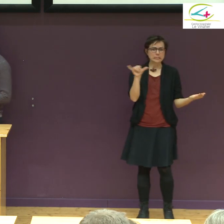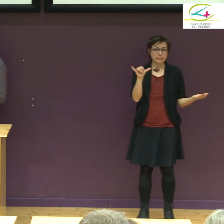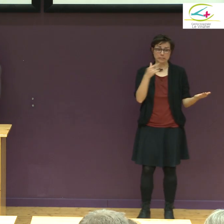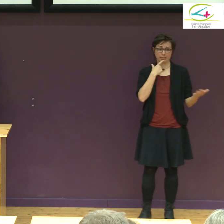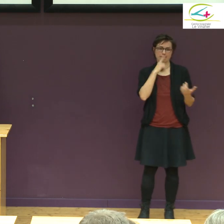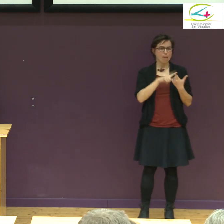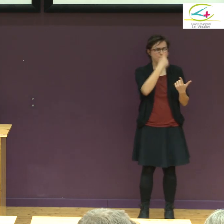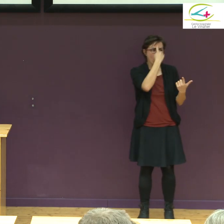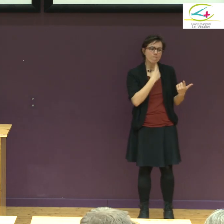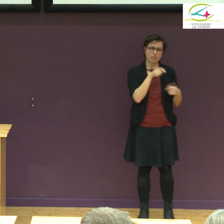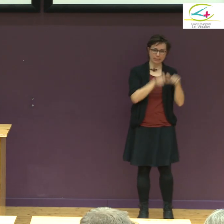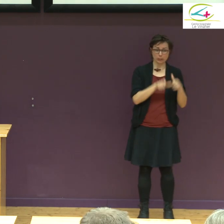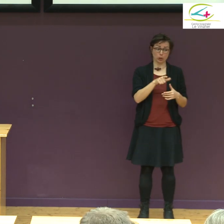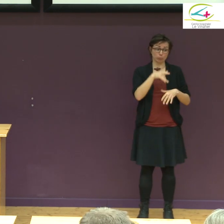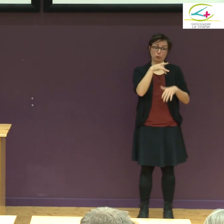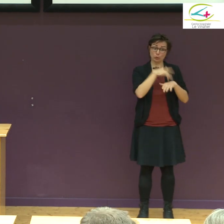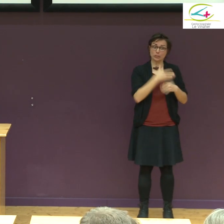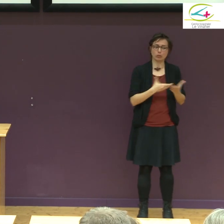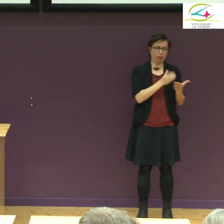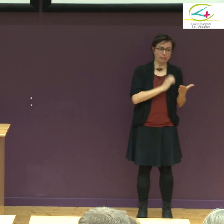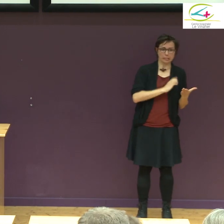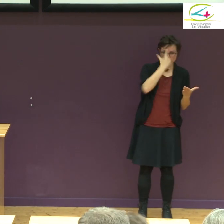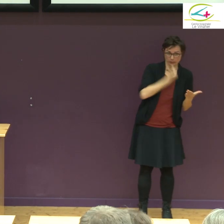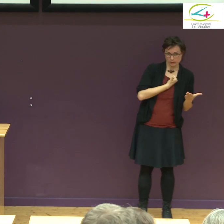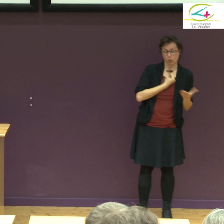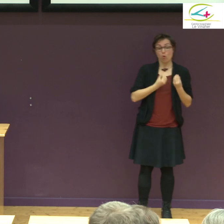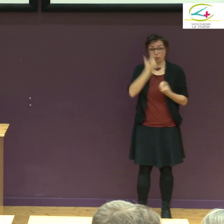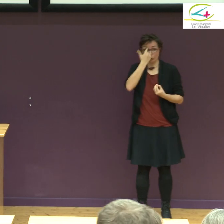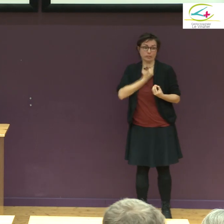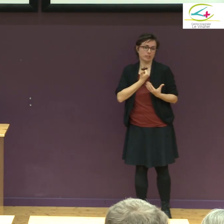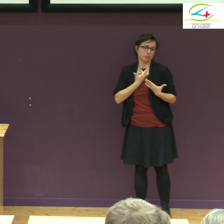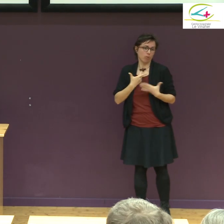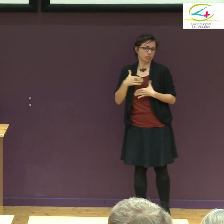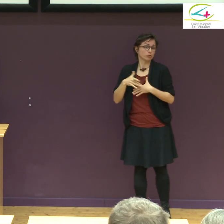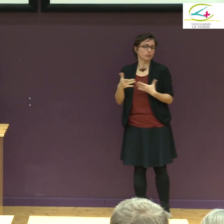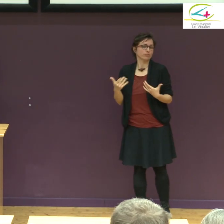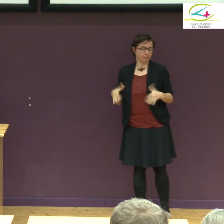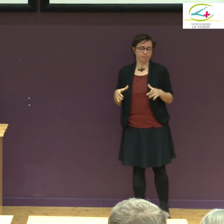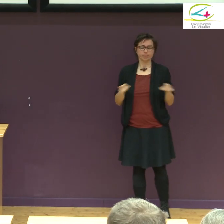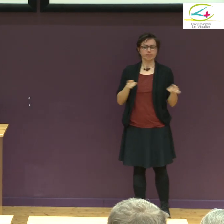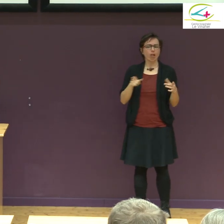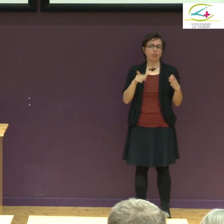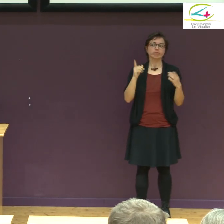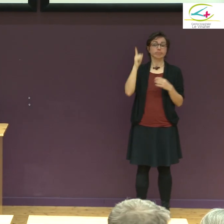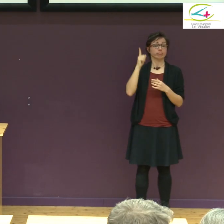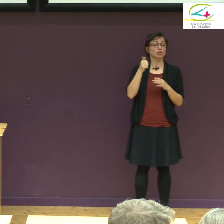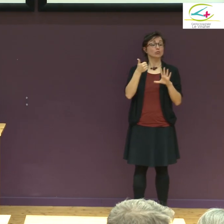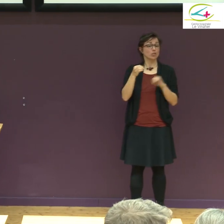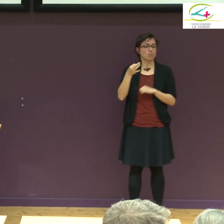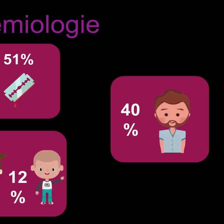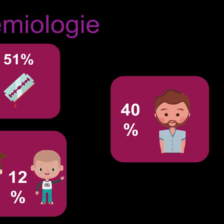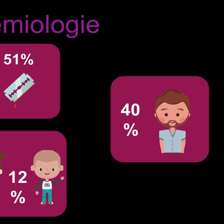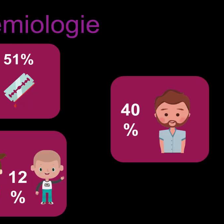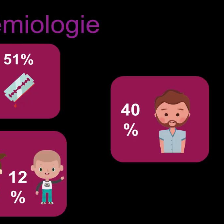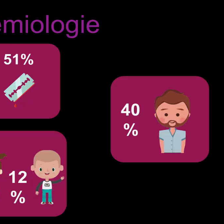gens qui font soit des tentatives de suicide, soit des suicides. C'est classique, hein, les chiffres qui sont derrière, c'est 60% des femmes,